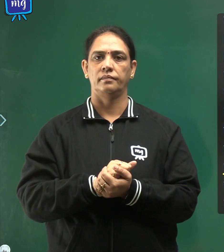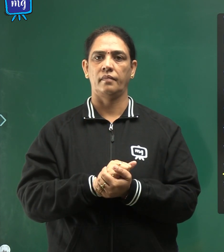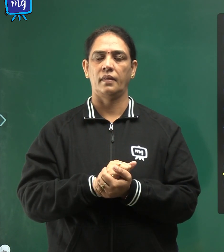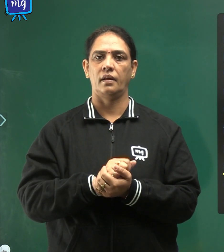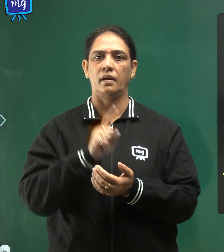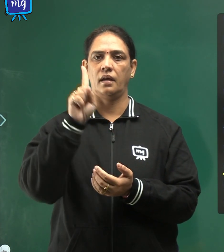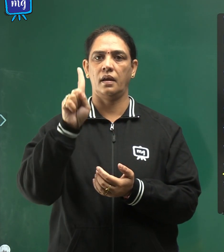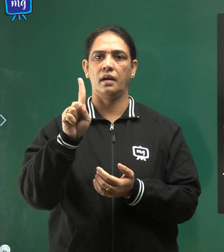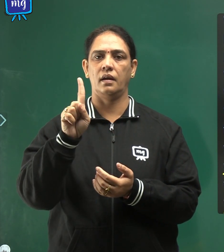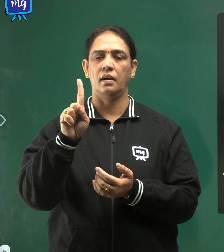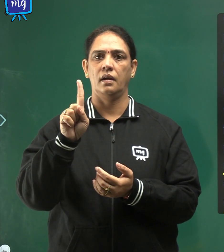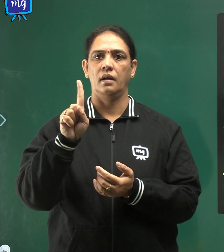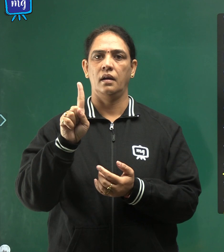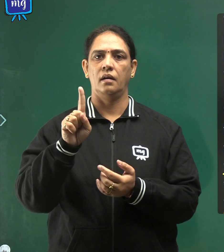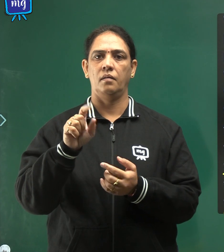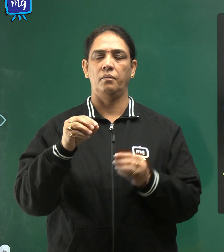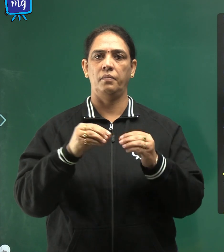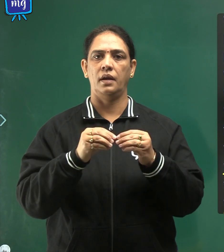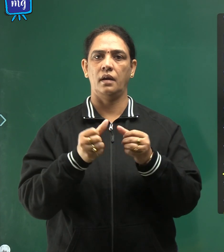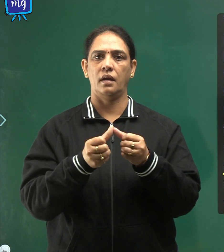एक दंड आलेख